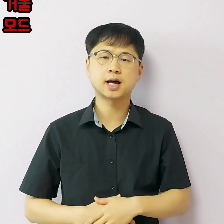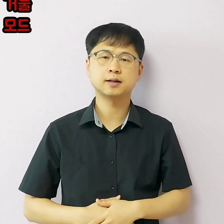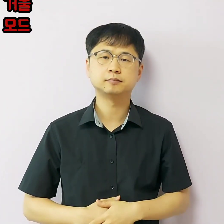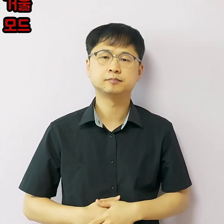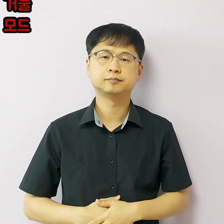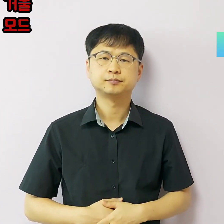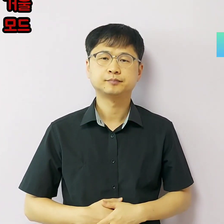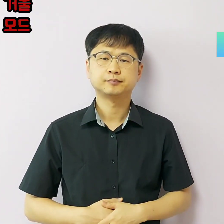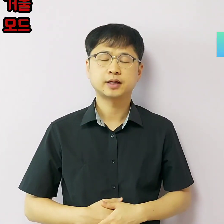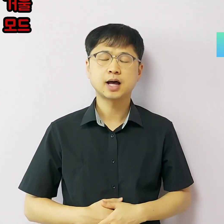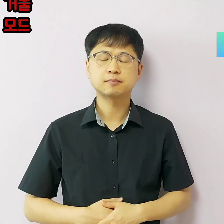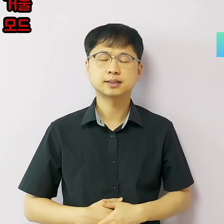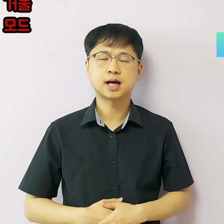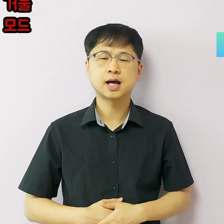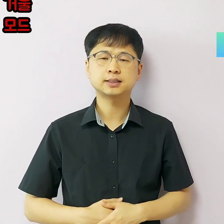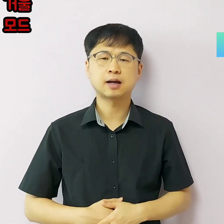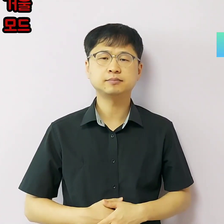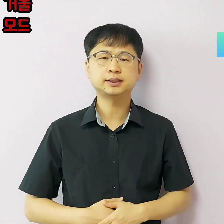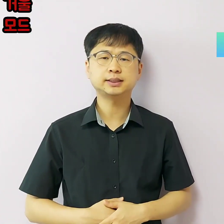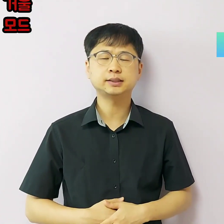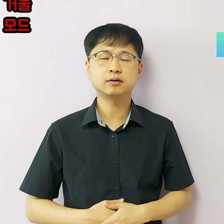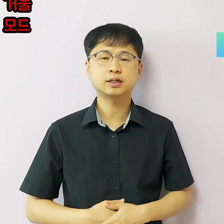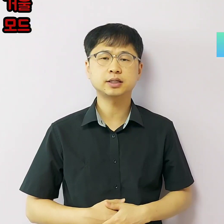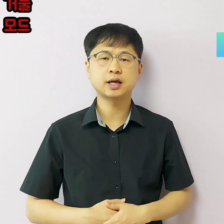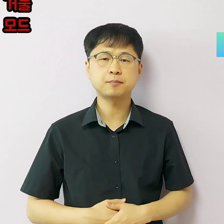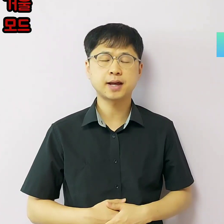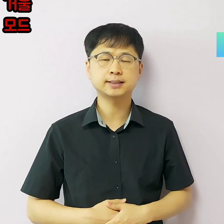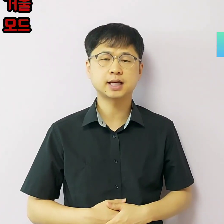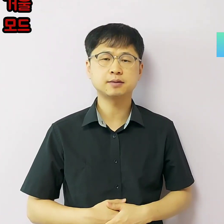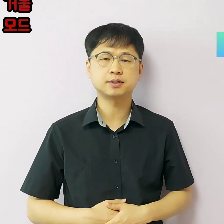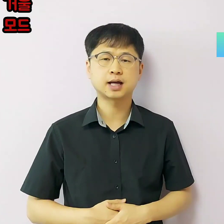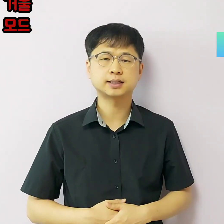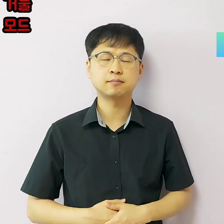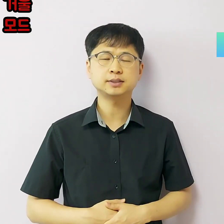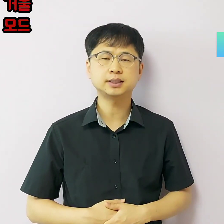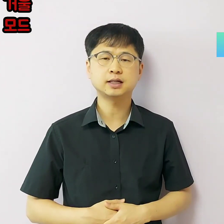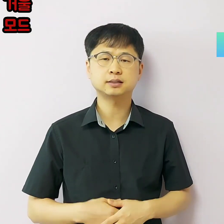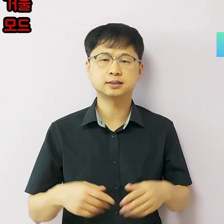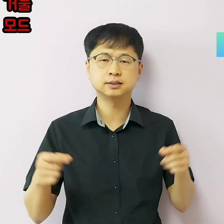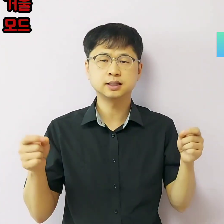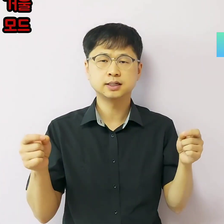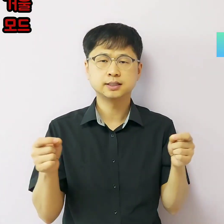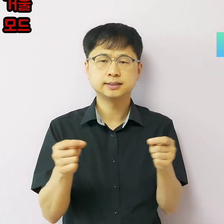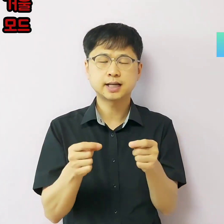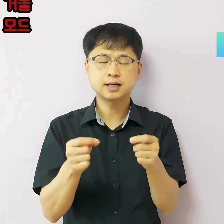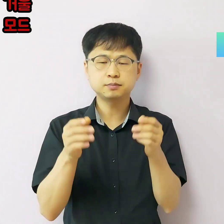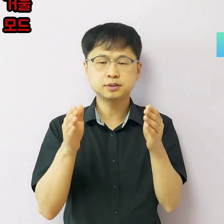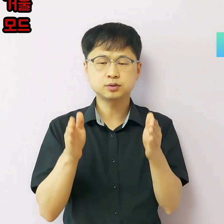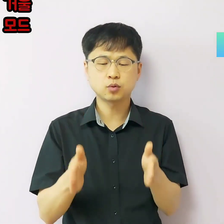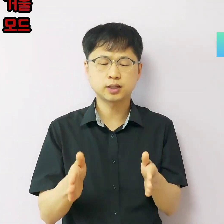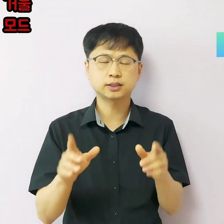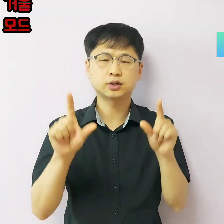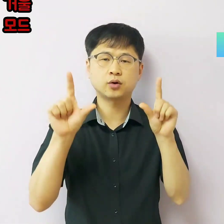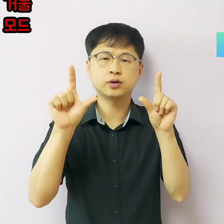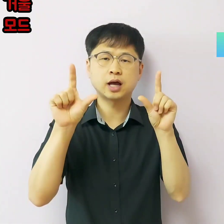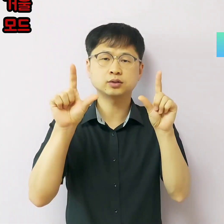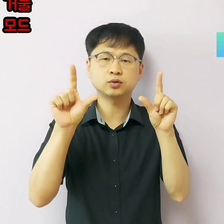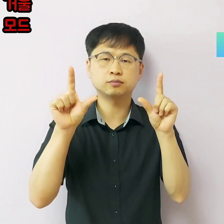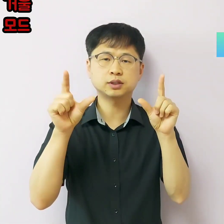됩니다. 네, 다음 가사 잠시 여기 내 옆에 앉아입니다. 잠시라는 것은 짧은 동안이죠. 양손